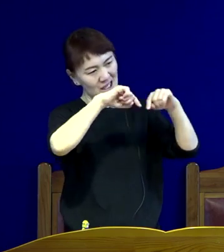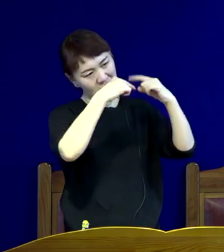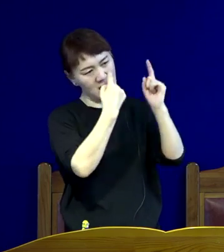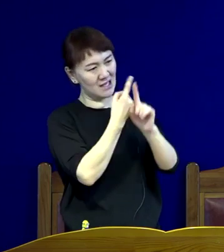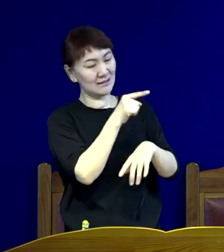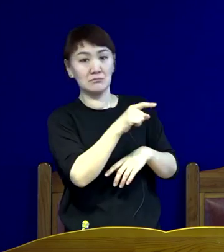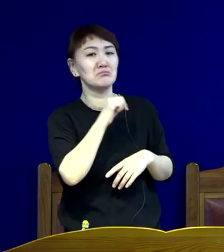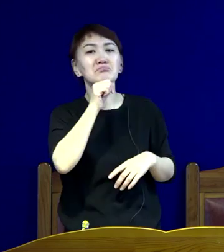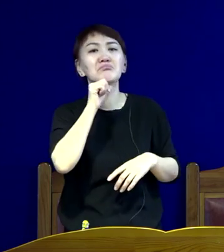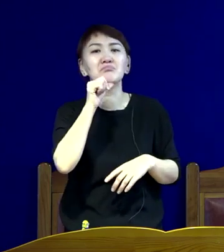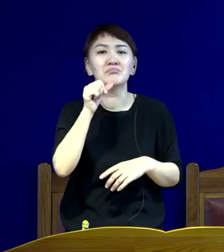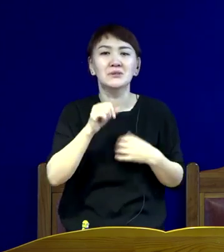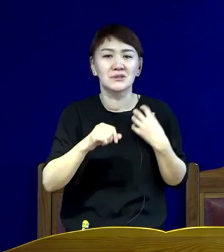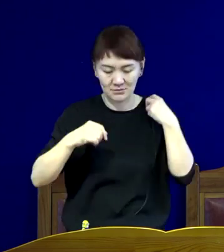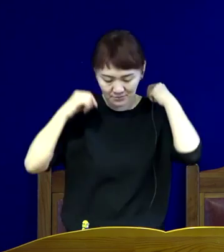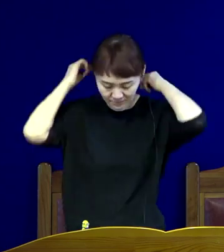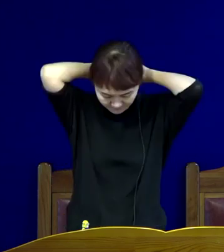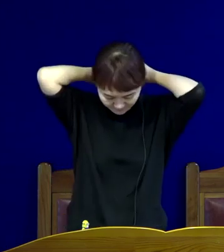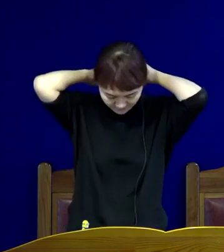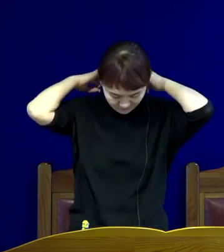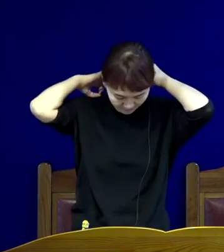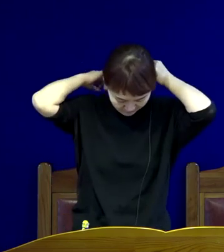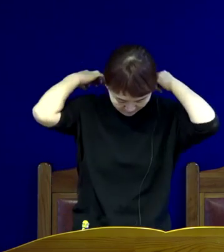Махан биений зовлон байгаа.